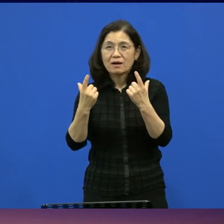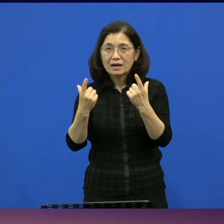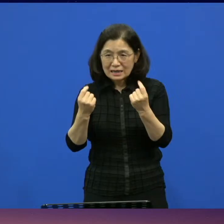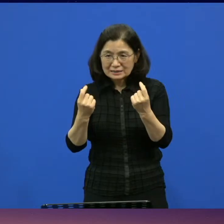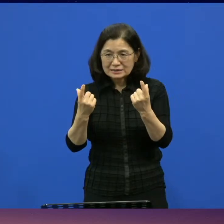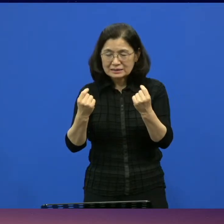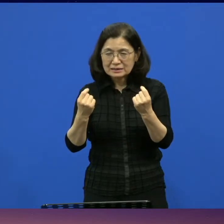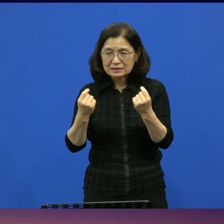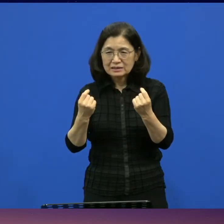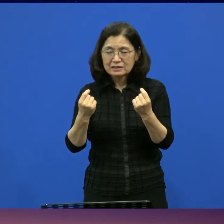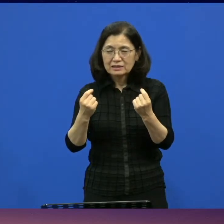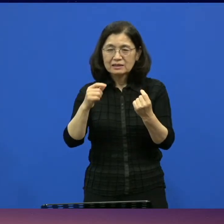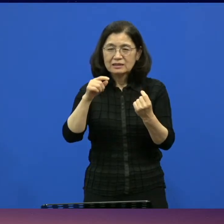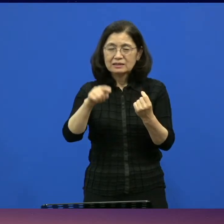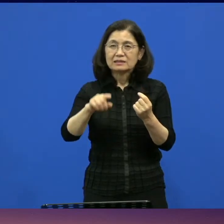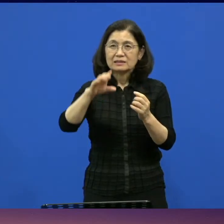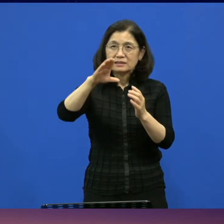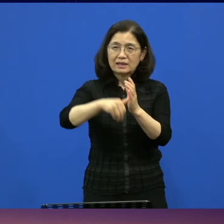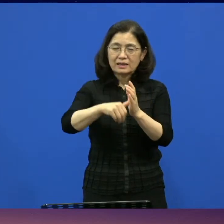십자가가 딱 앞에 있는 거예요.